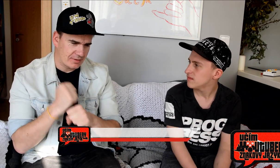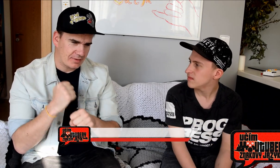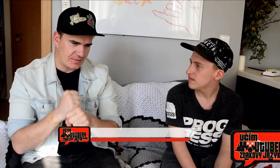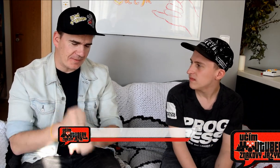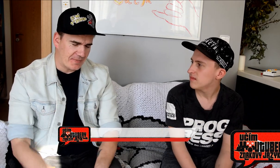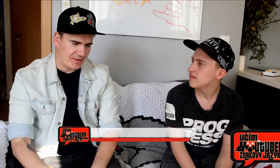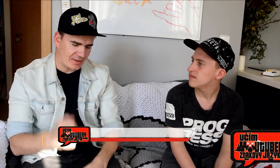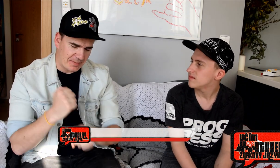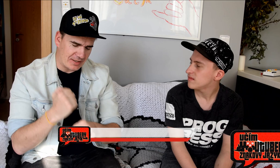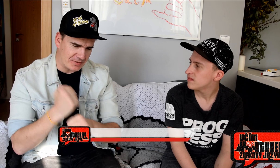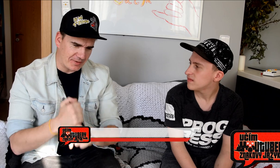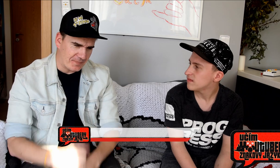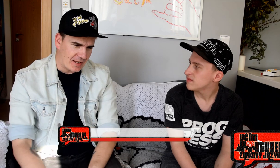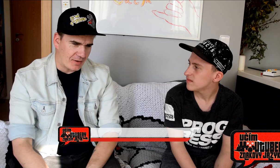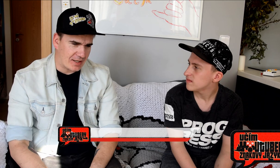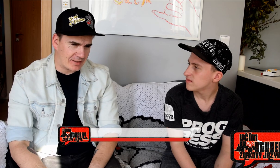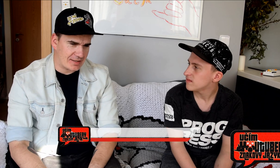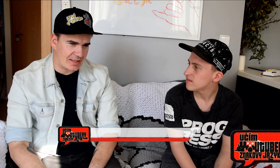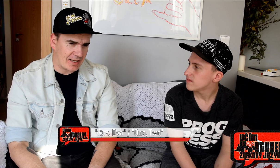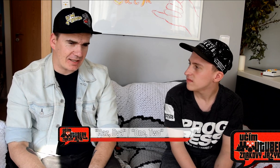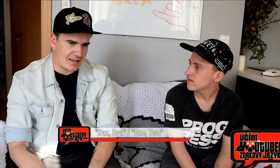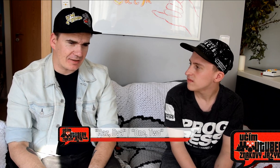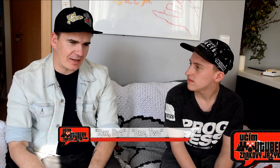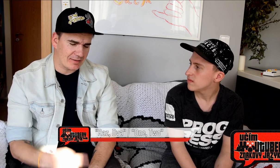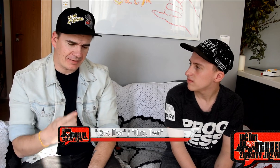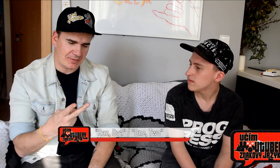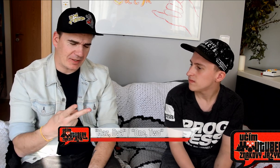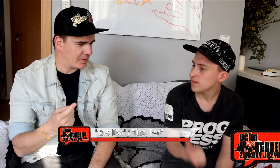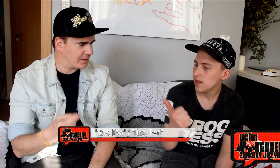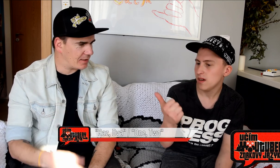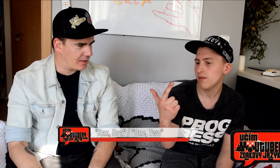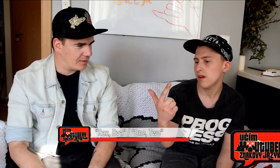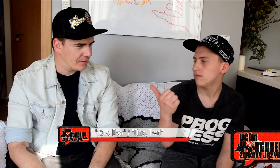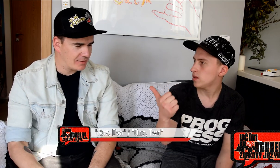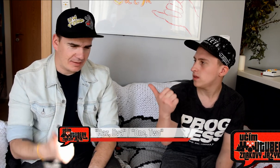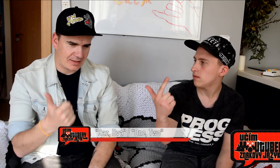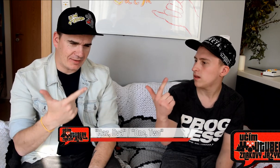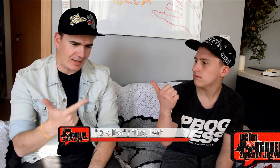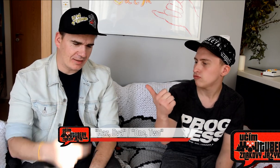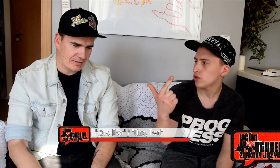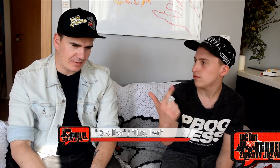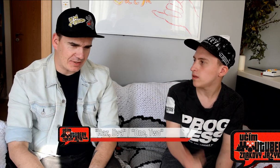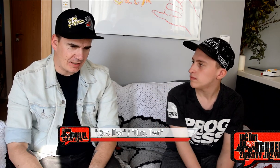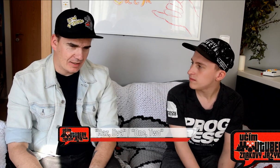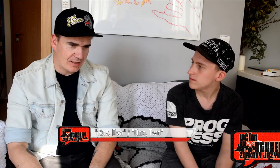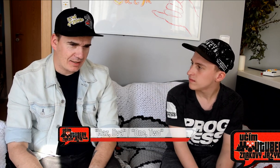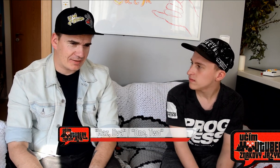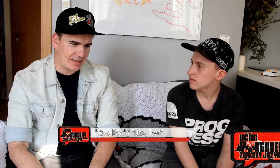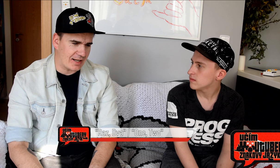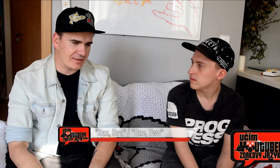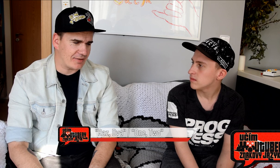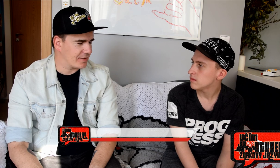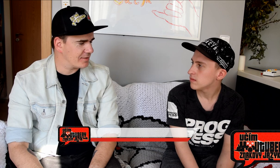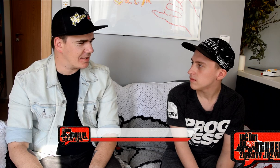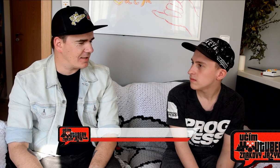dobře, tohle je pracuj. OK, jak se řekne 1-2, to si ukazuje jedna, takhle? 1-2, dobře. Jak se řekne Einzwei, jak se řekne